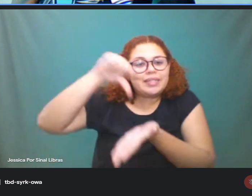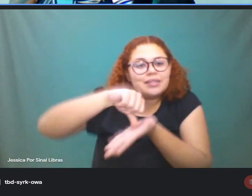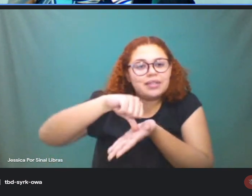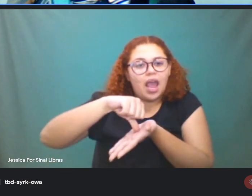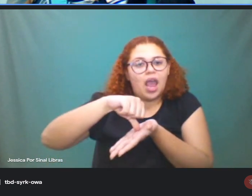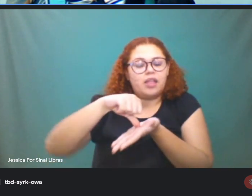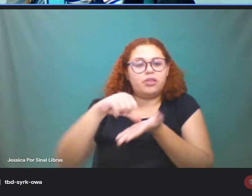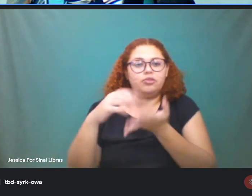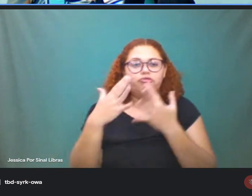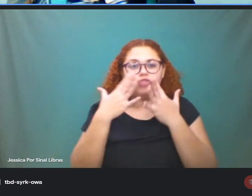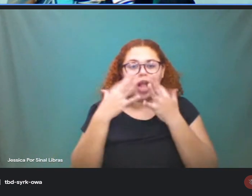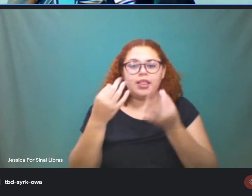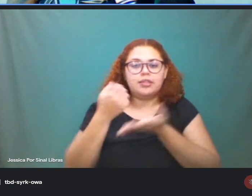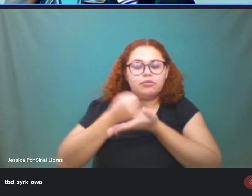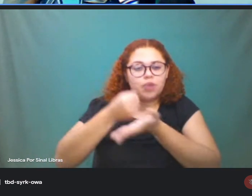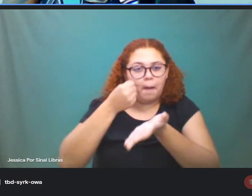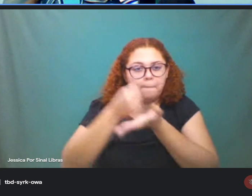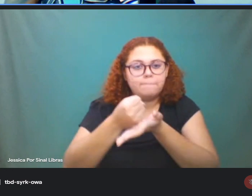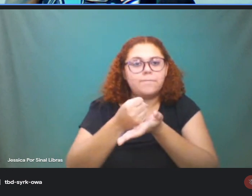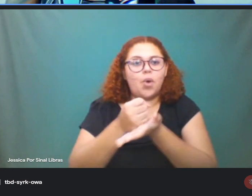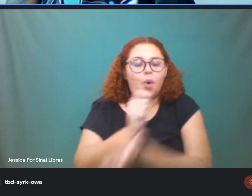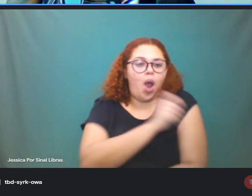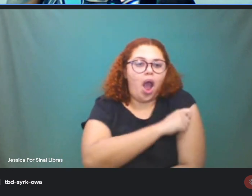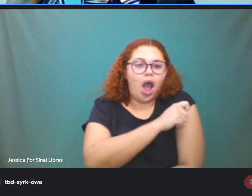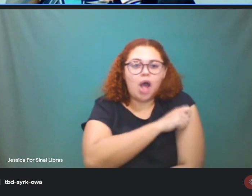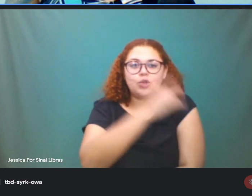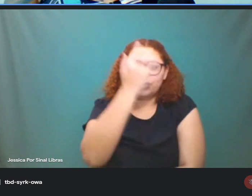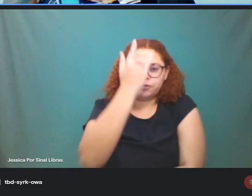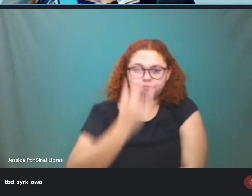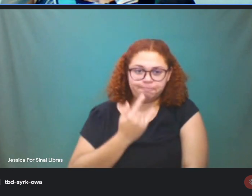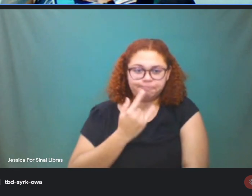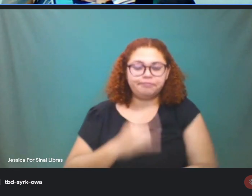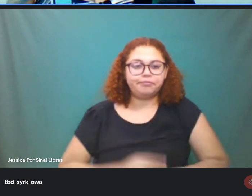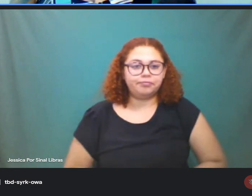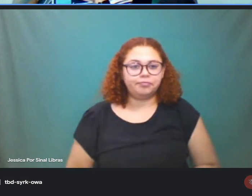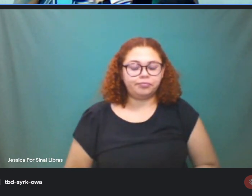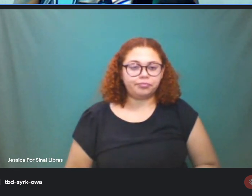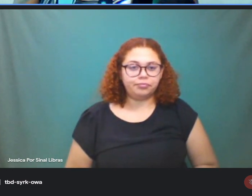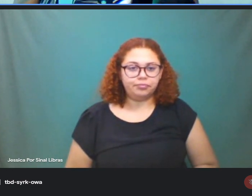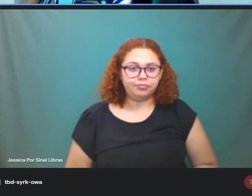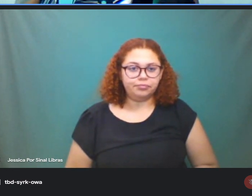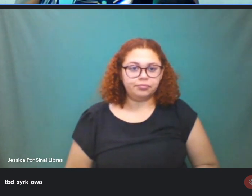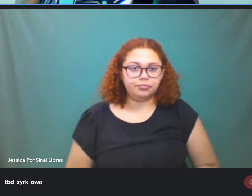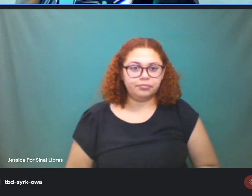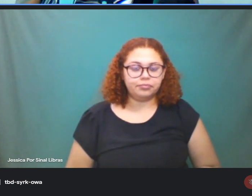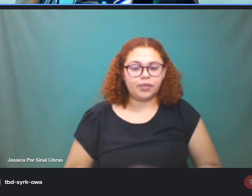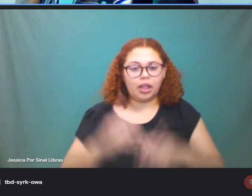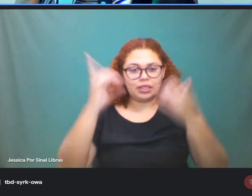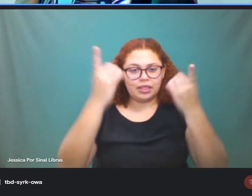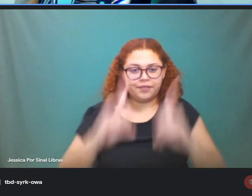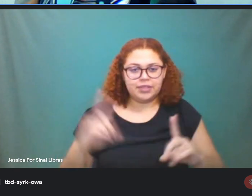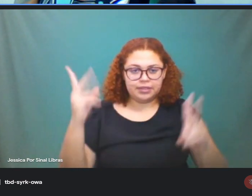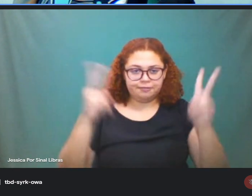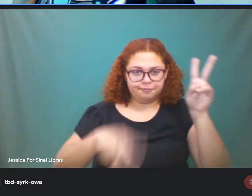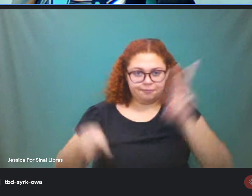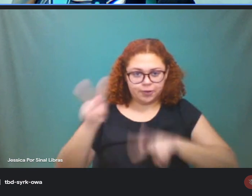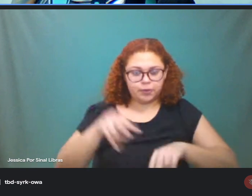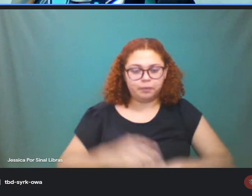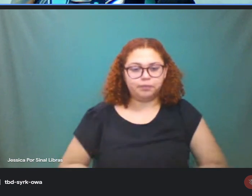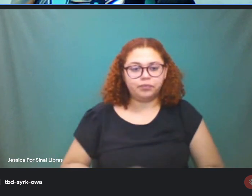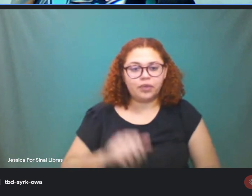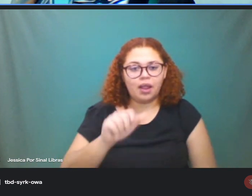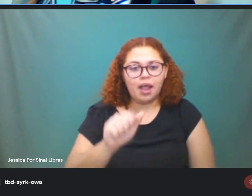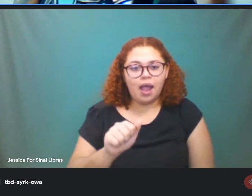de acessibilidade aos alunos com deficiência visual. E aí o Ayrton pergunta quando o edital vai